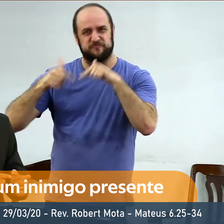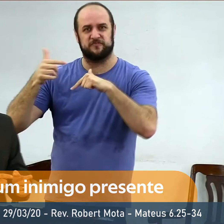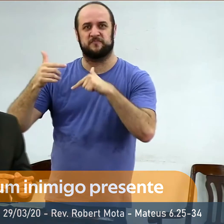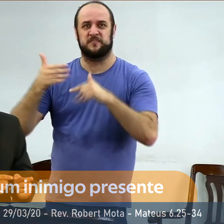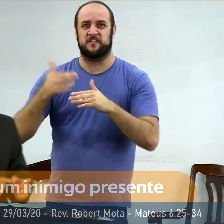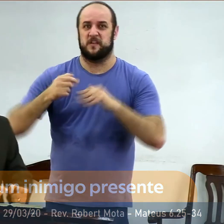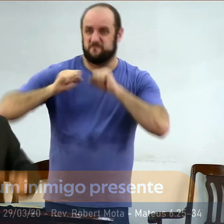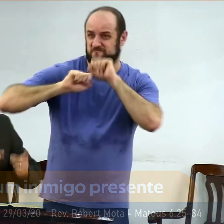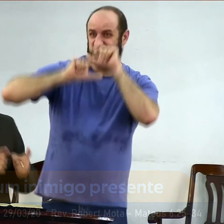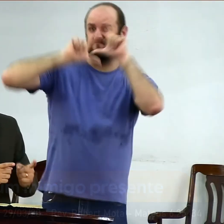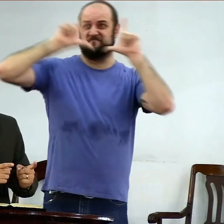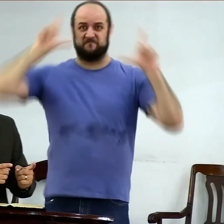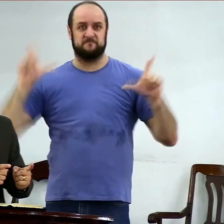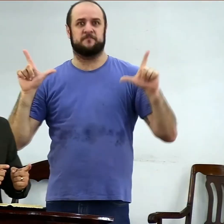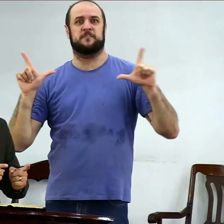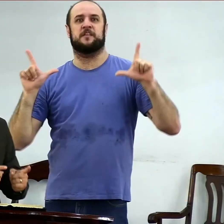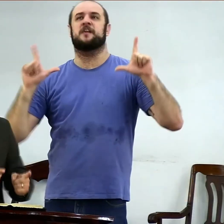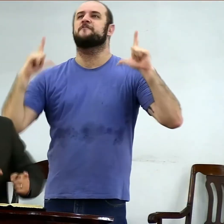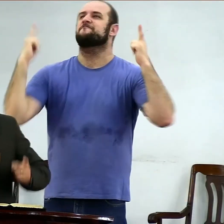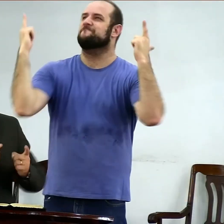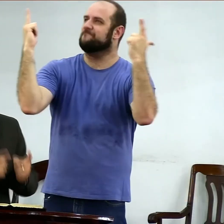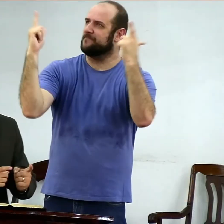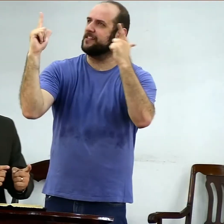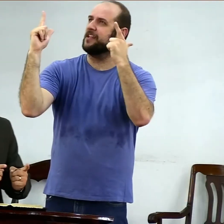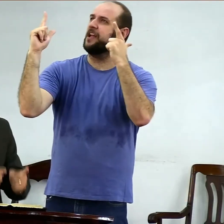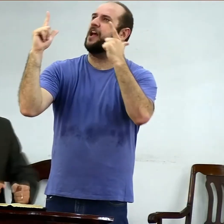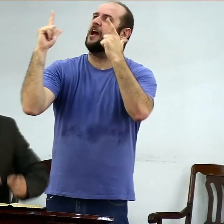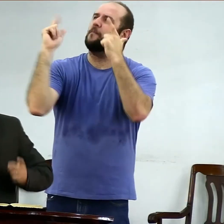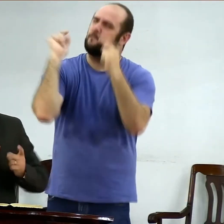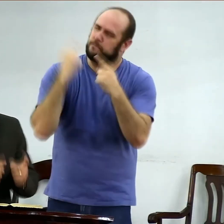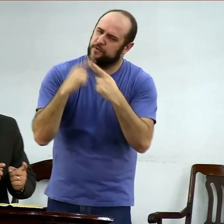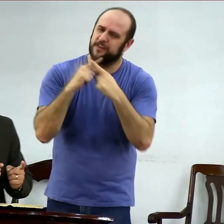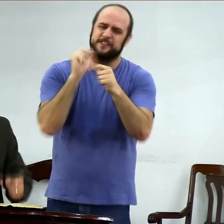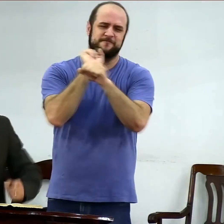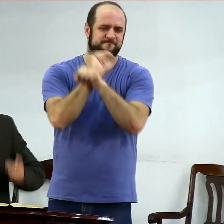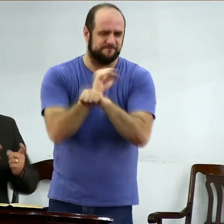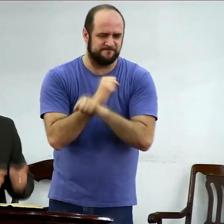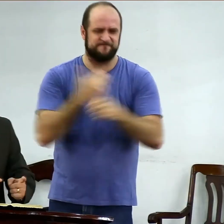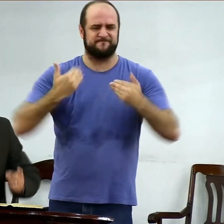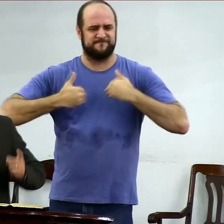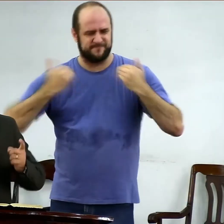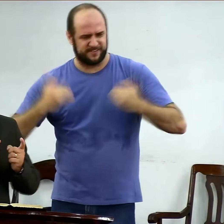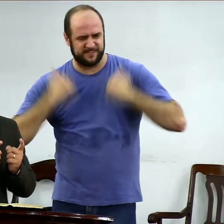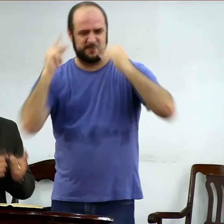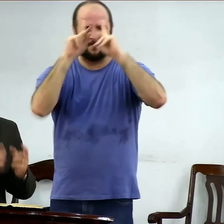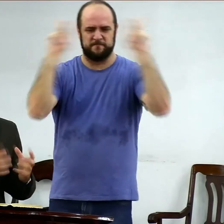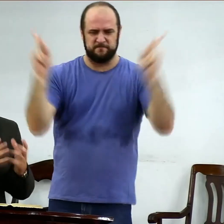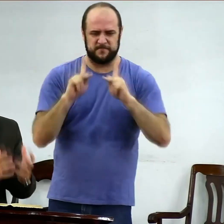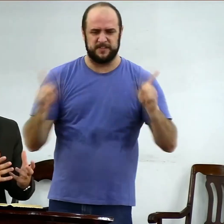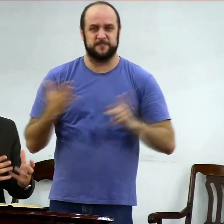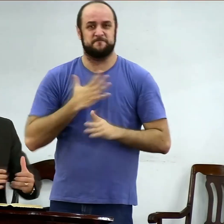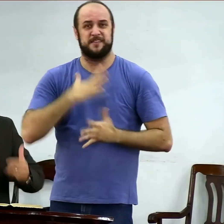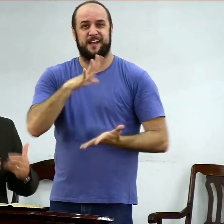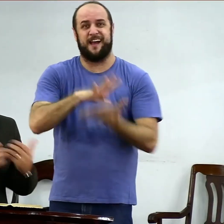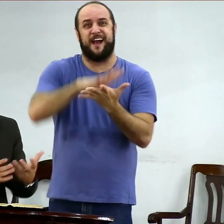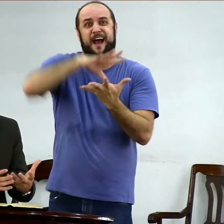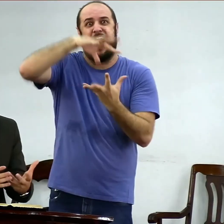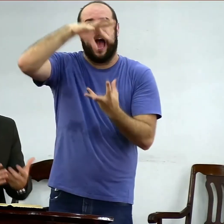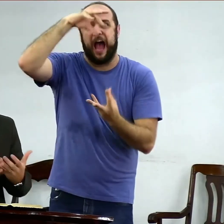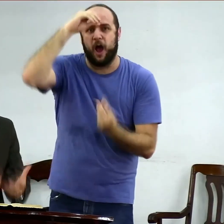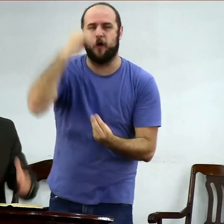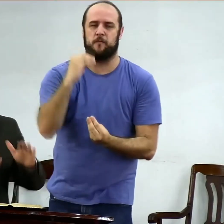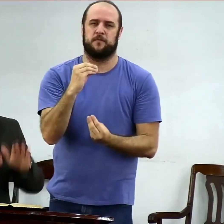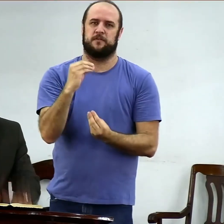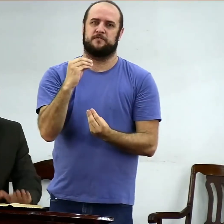cedo, porque o alento, a esperança, a alegria e a paz da minha alma, ou para minha